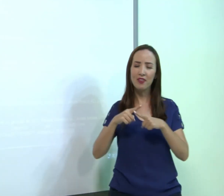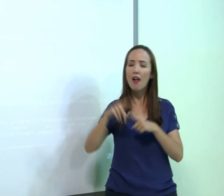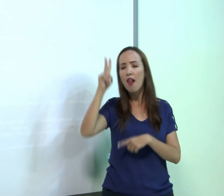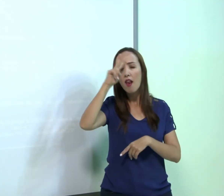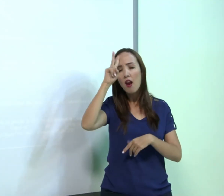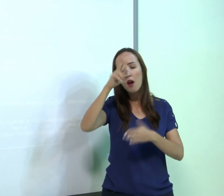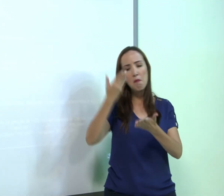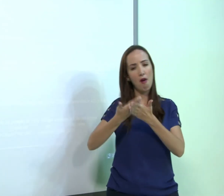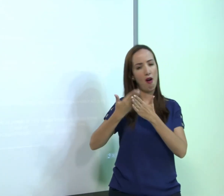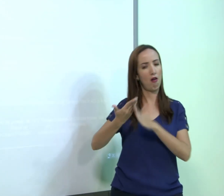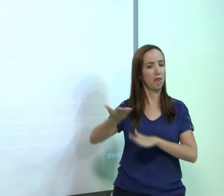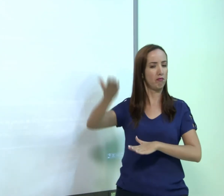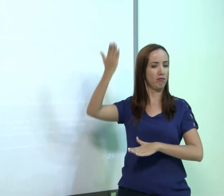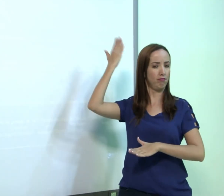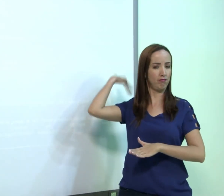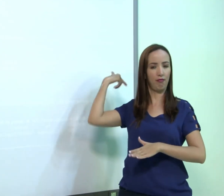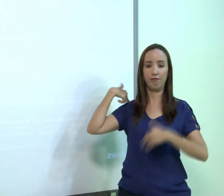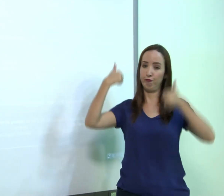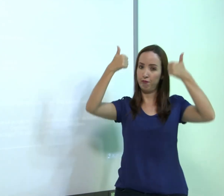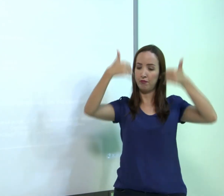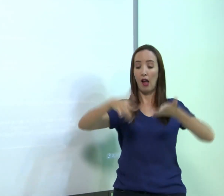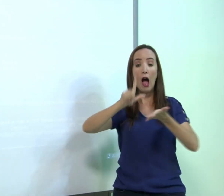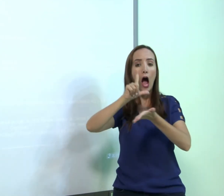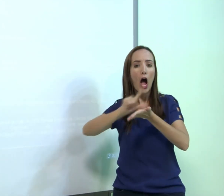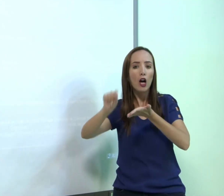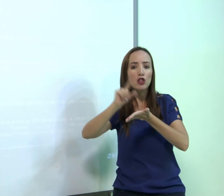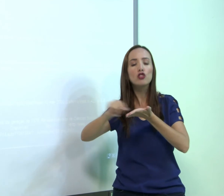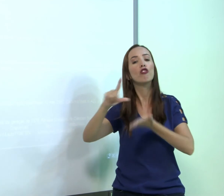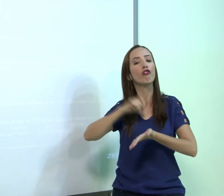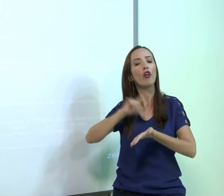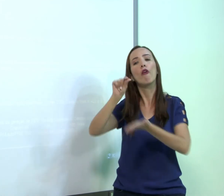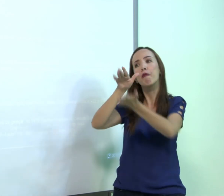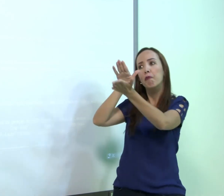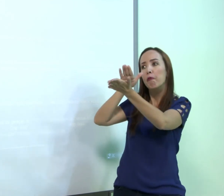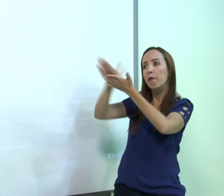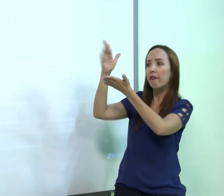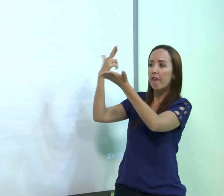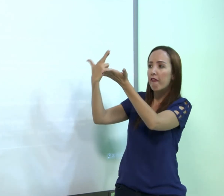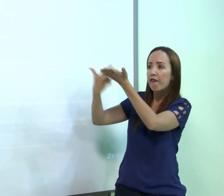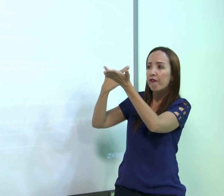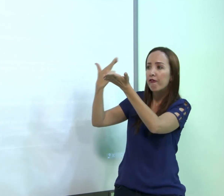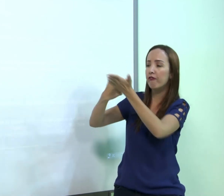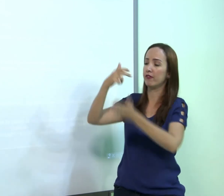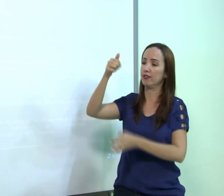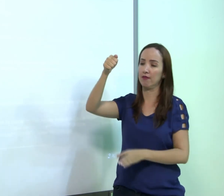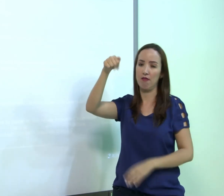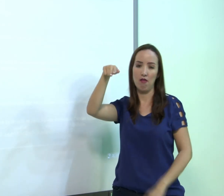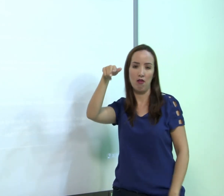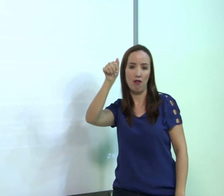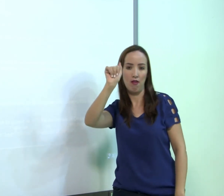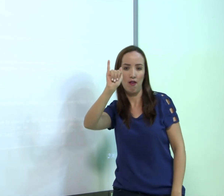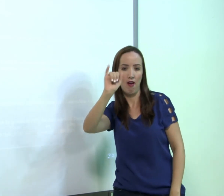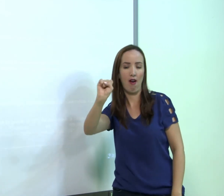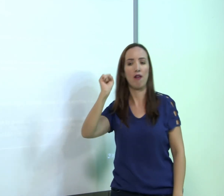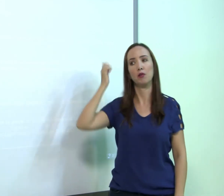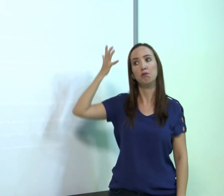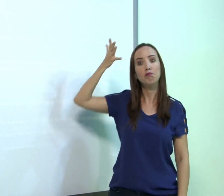Lembra que estudamos? Eu falei sobre artigos, sobre revistas, anais,